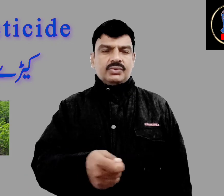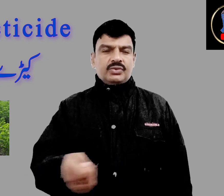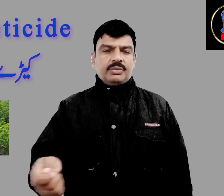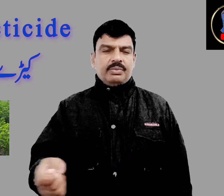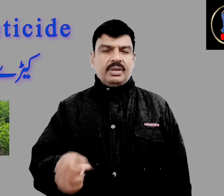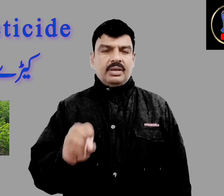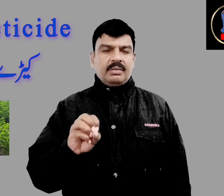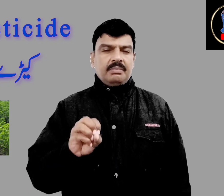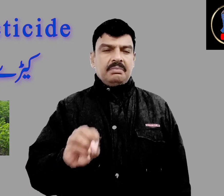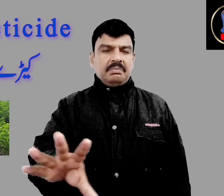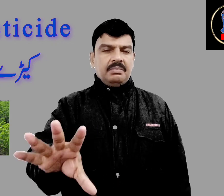स्प्रे।